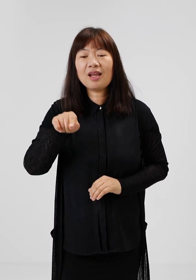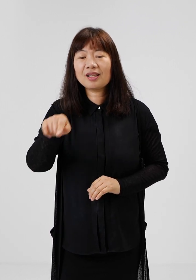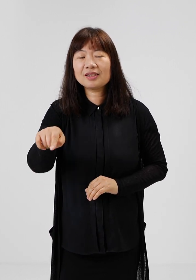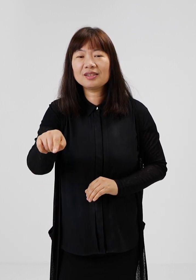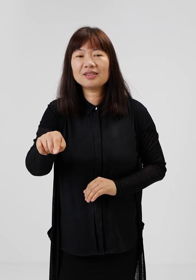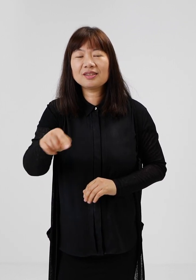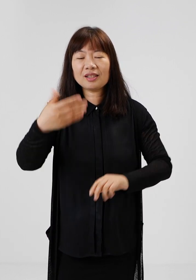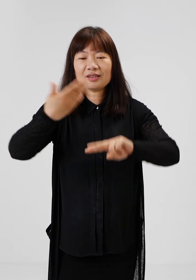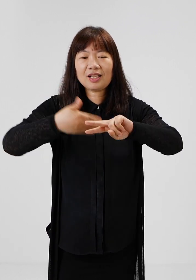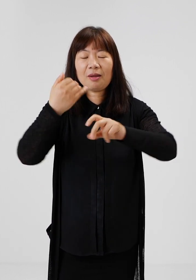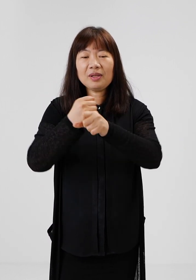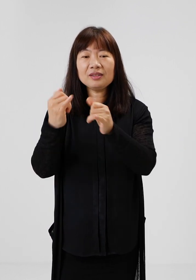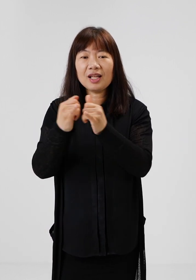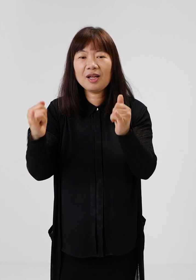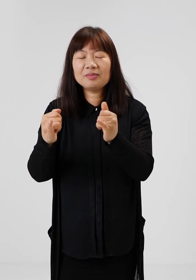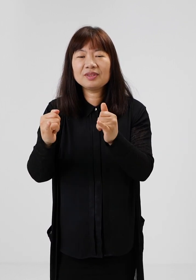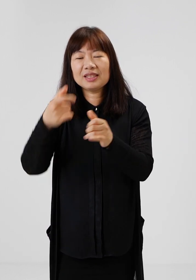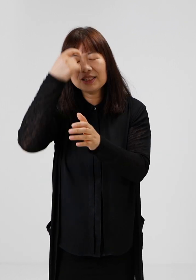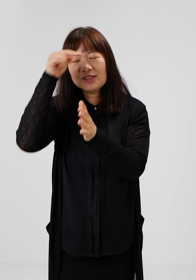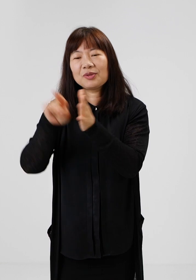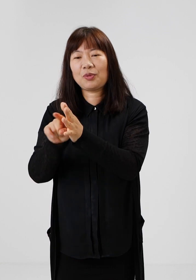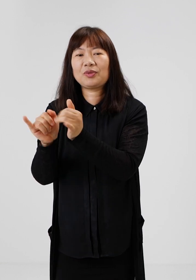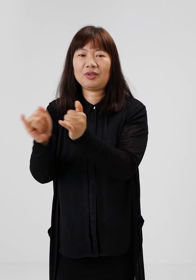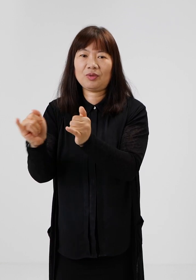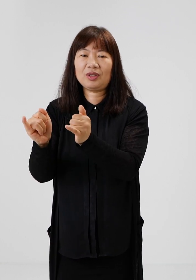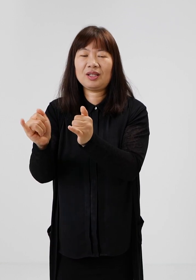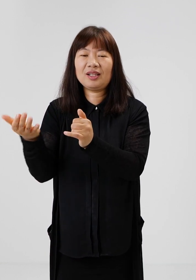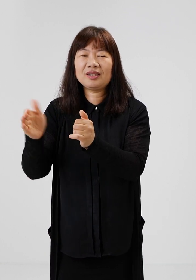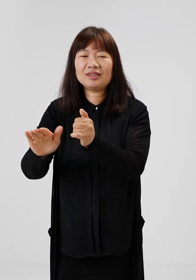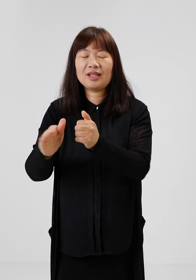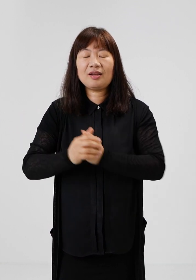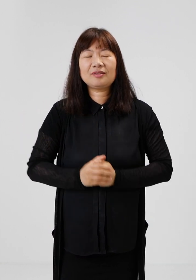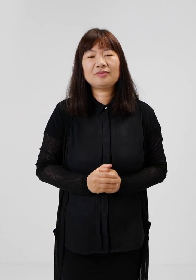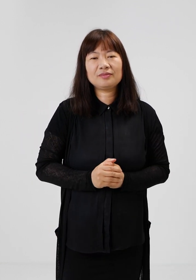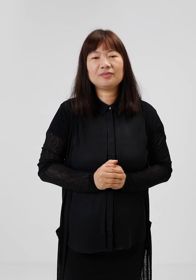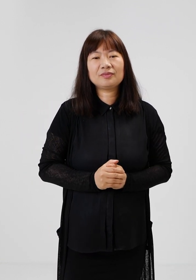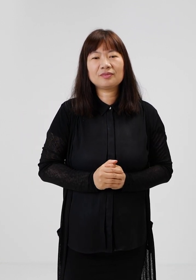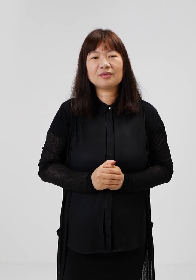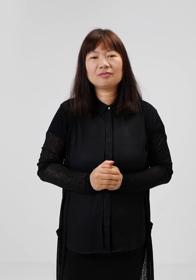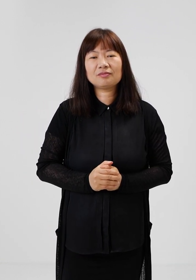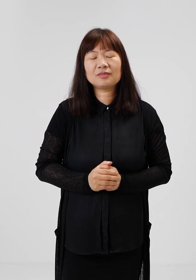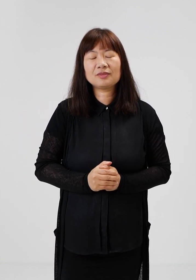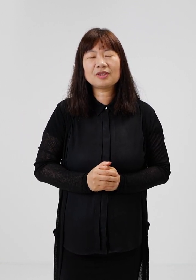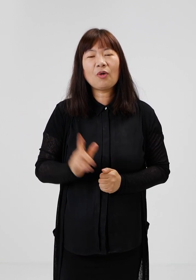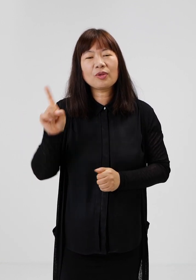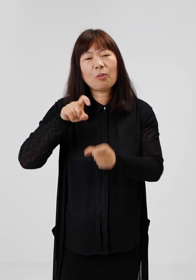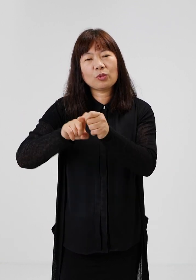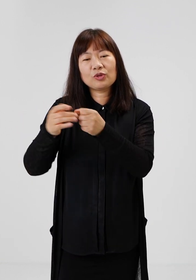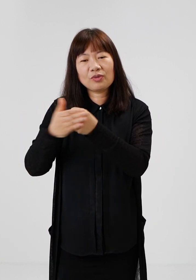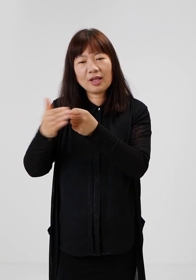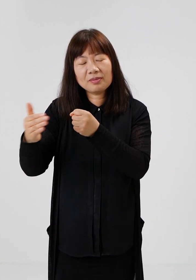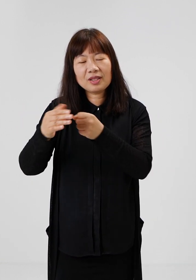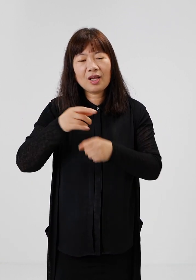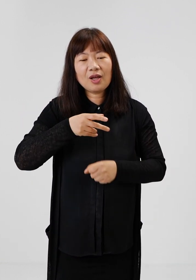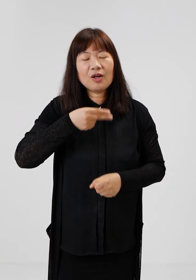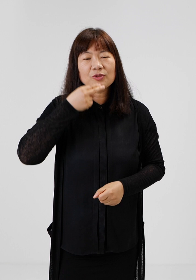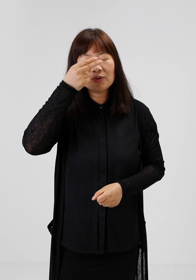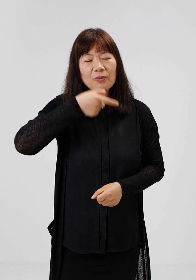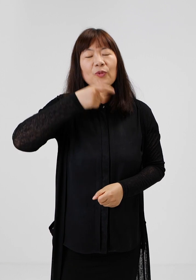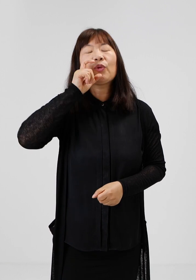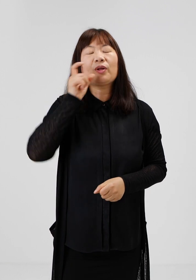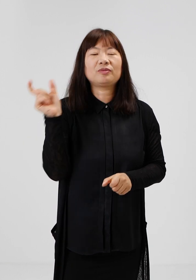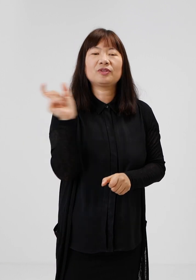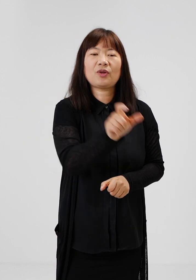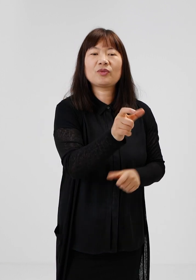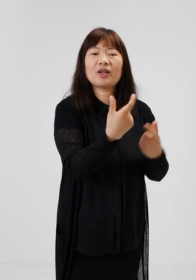기독교인이에요. 그런데 제가 볼 때는 의도적으로 그 씬을 삽입한 것 같아요.